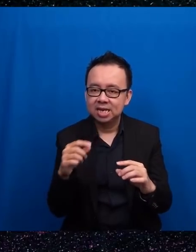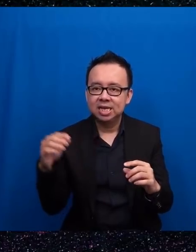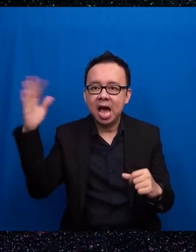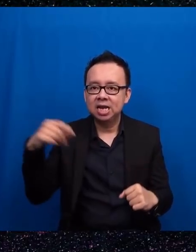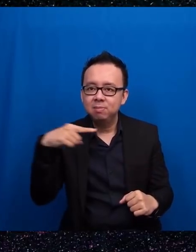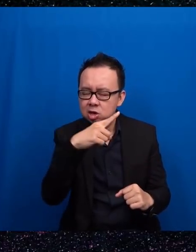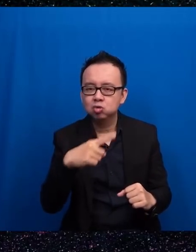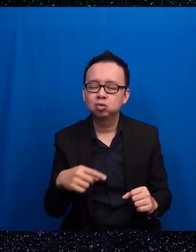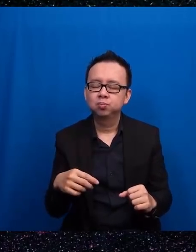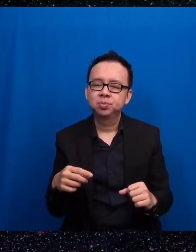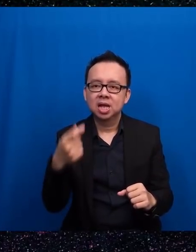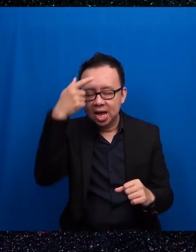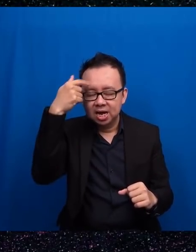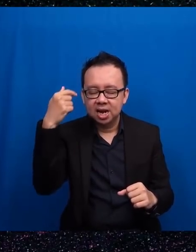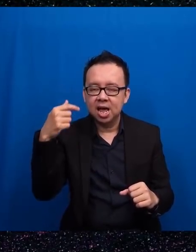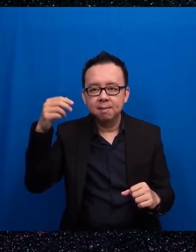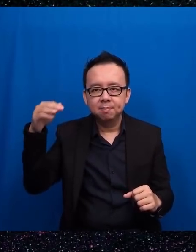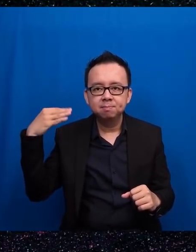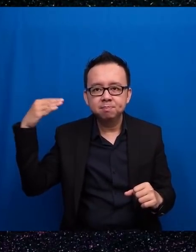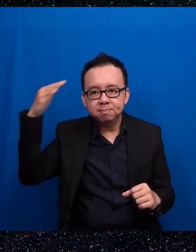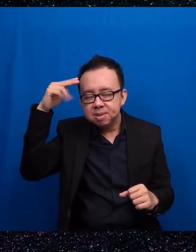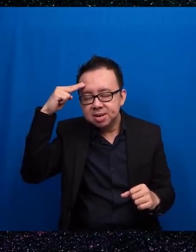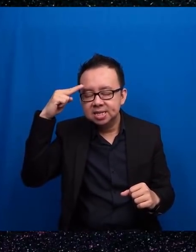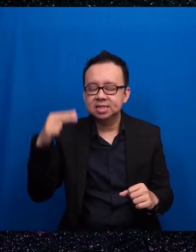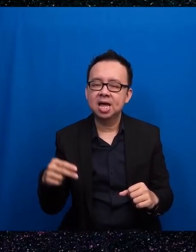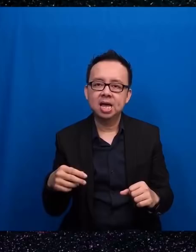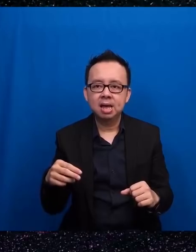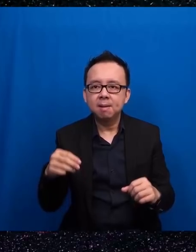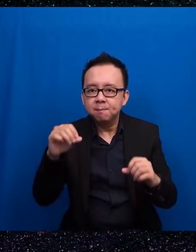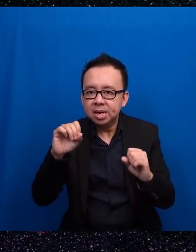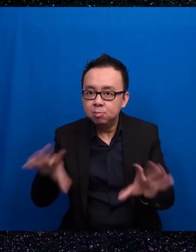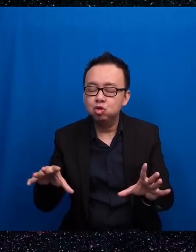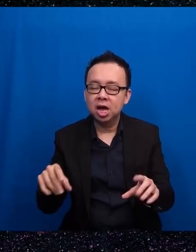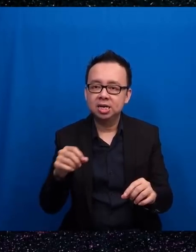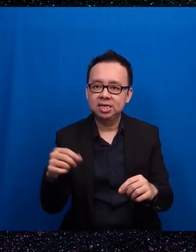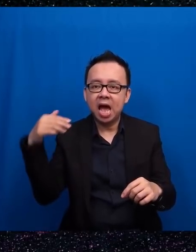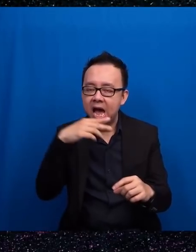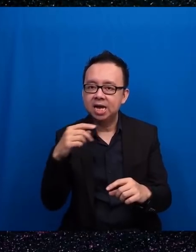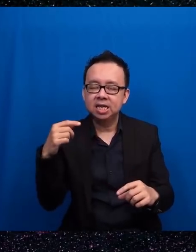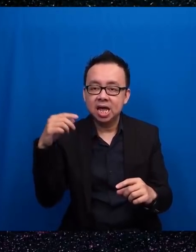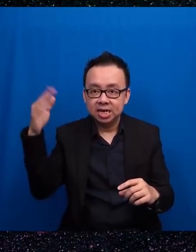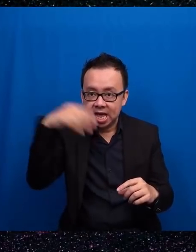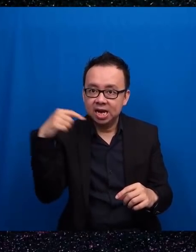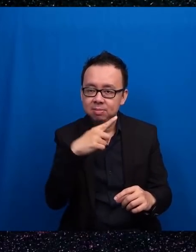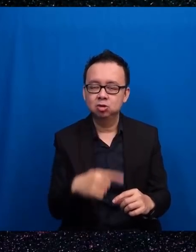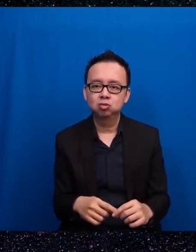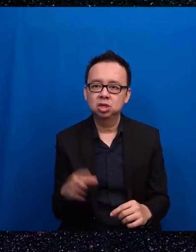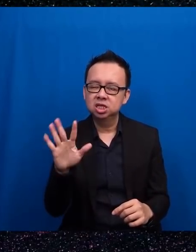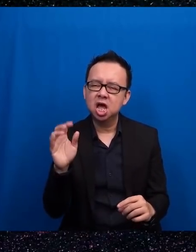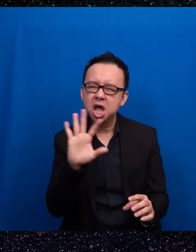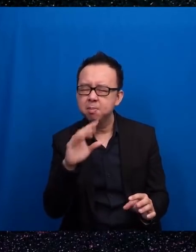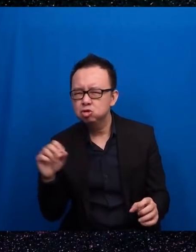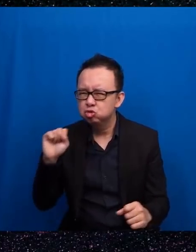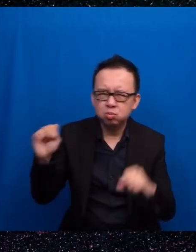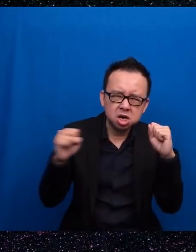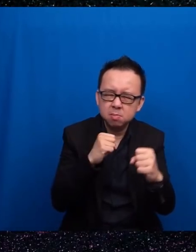Minggu. Agar seluruh warganya bisa beristirahat. Gak perlulah kita berdebatkan Sabtu atau Minggu yang benar.